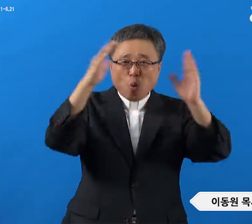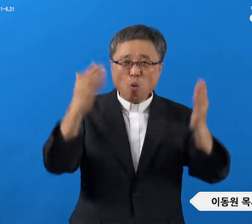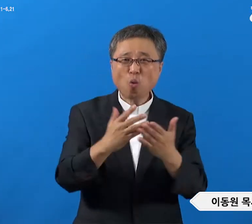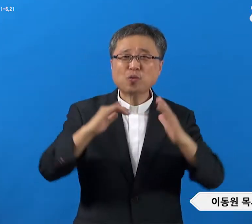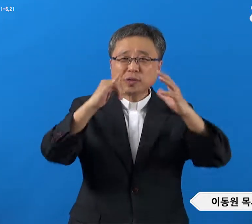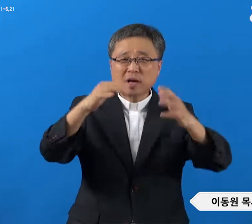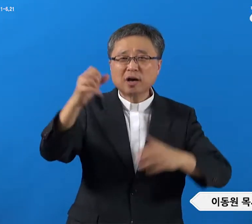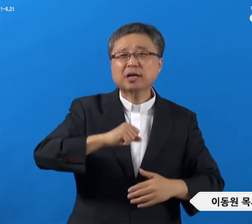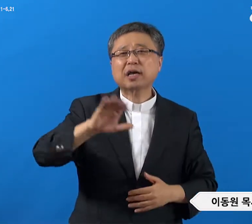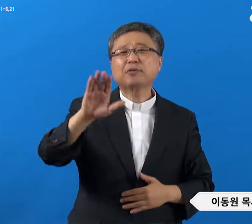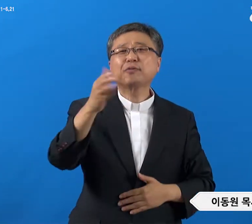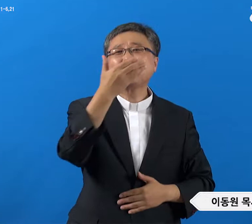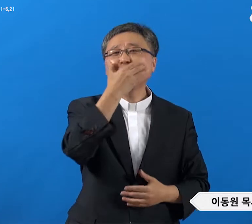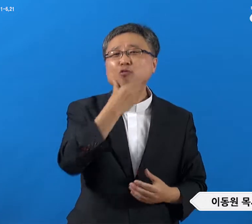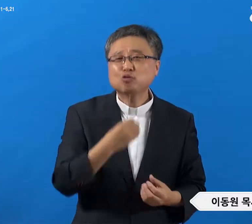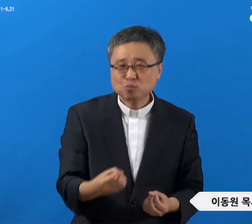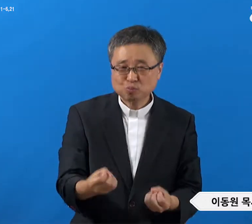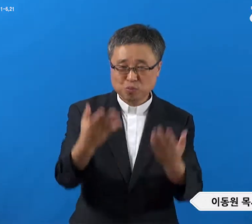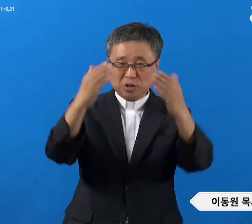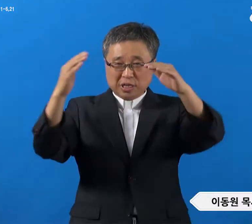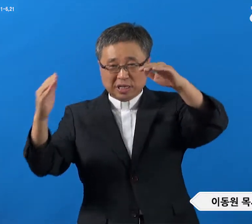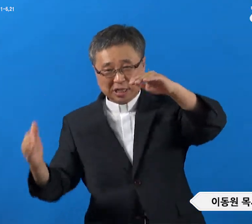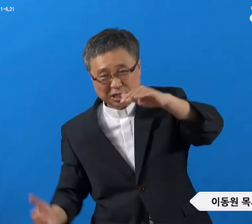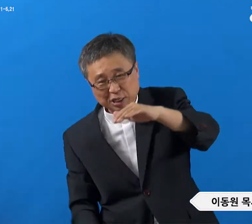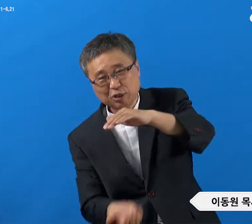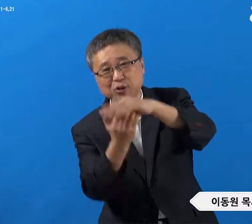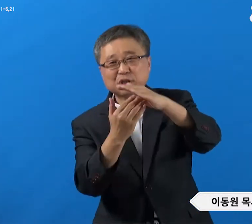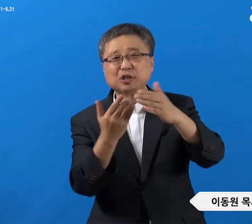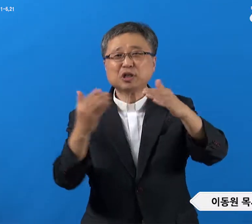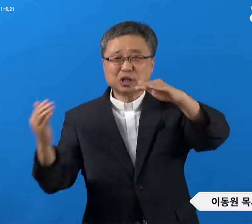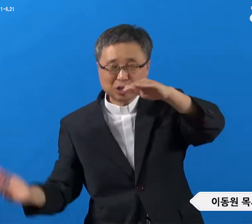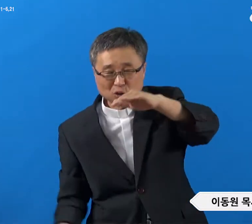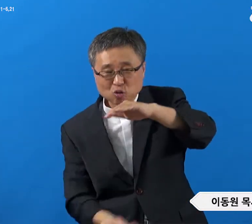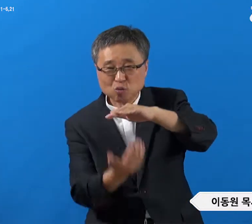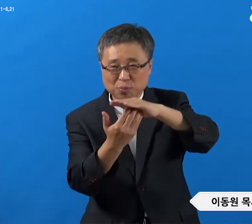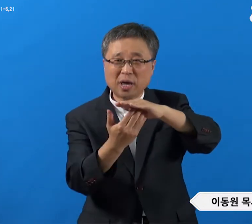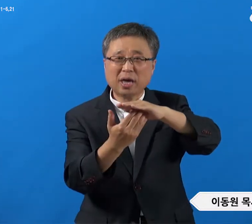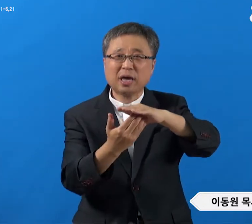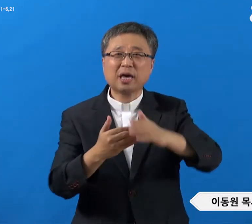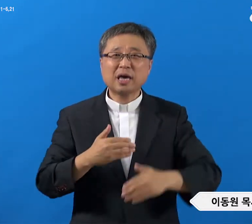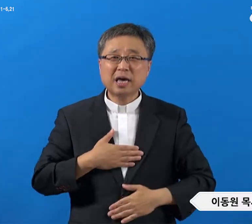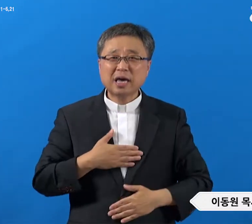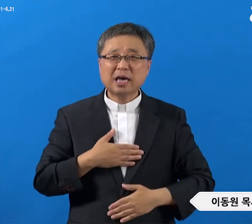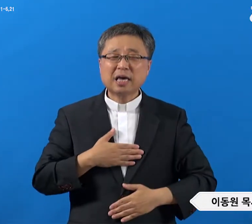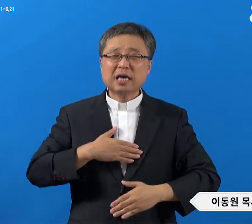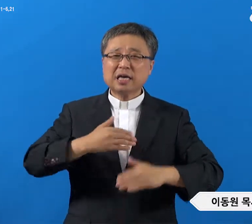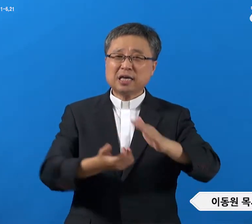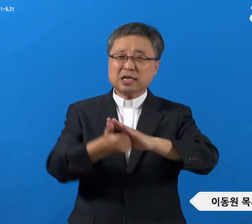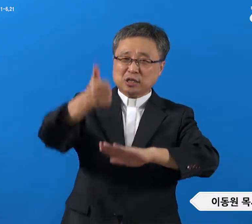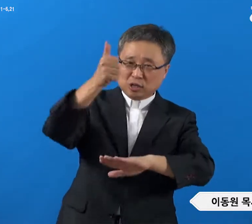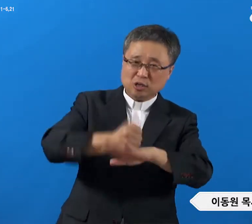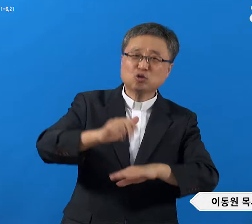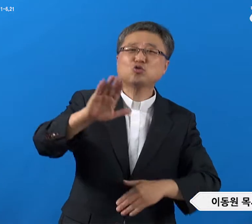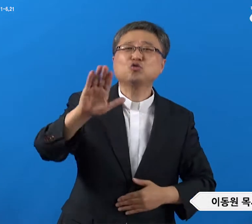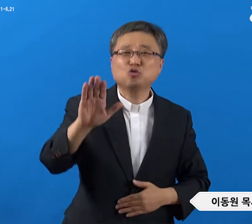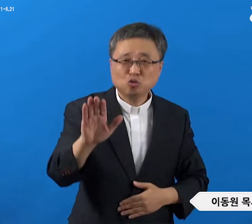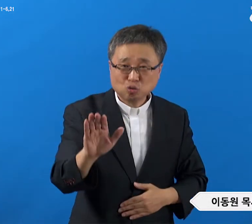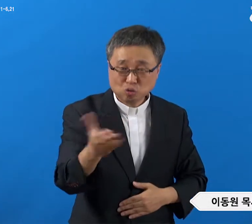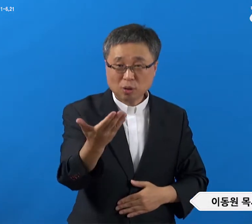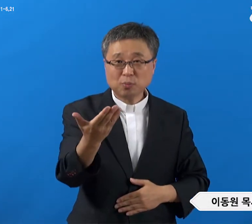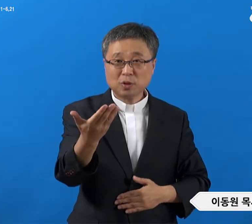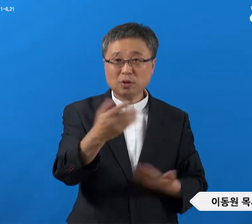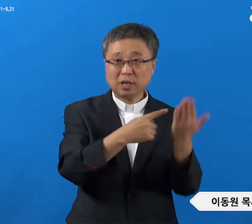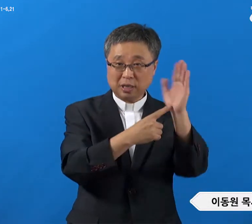축복을 이루는 그 이름의 성취라는 사건의 선포를 통해서 마태복음이 열리고 있는